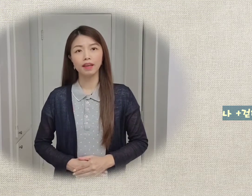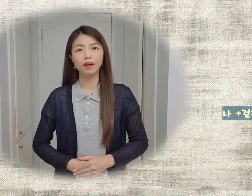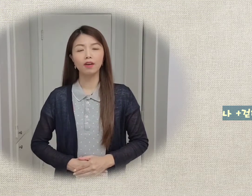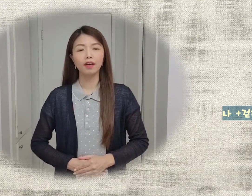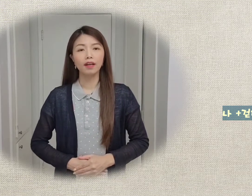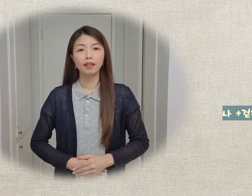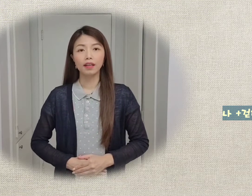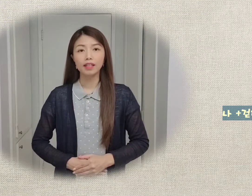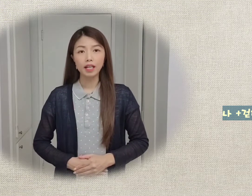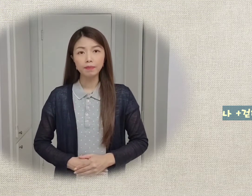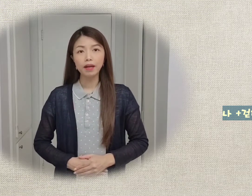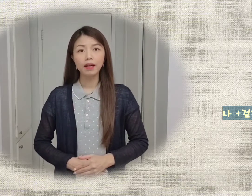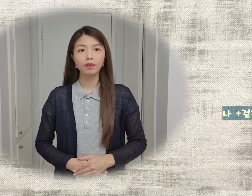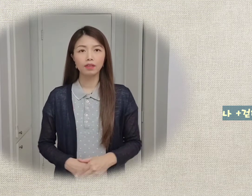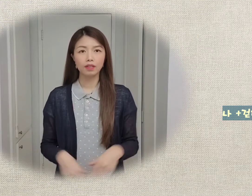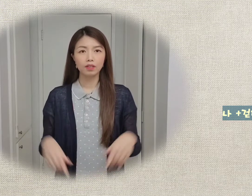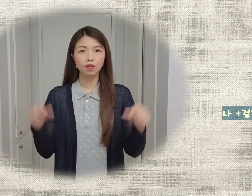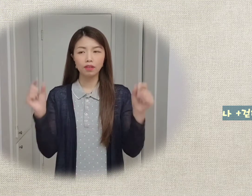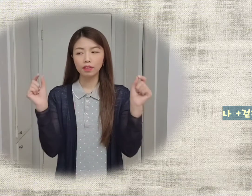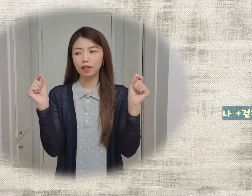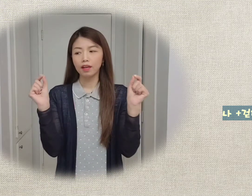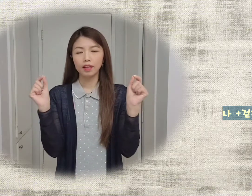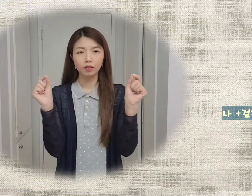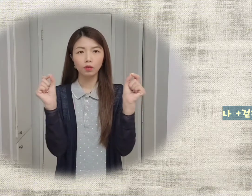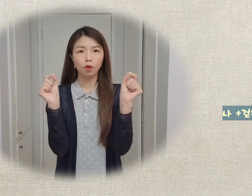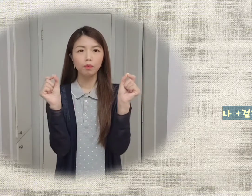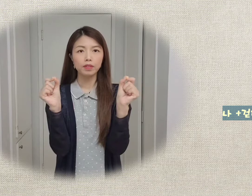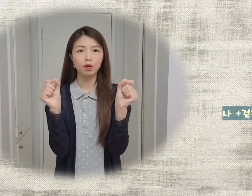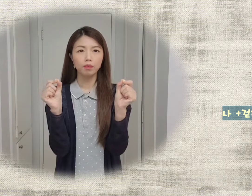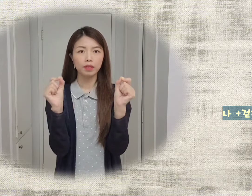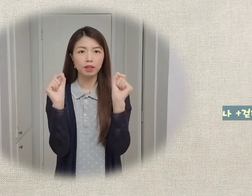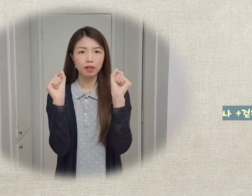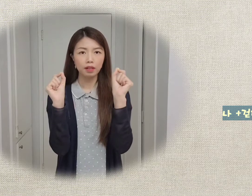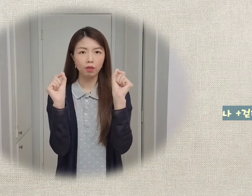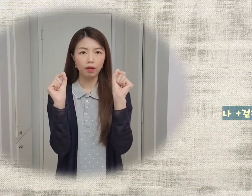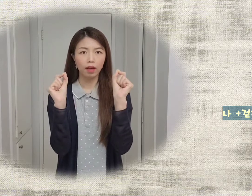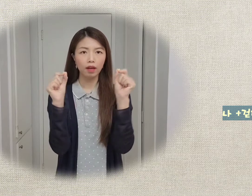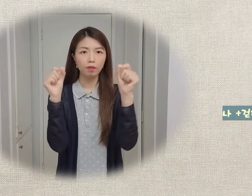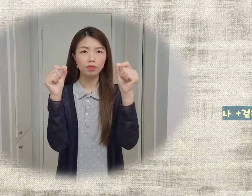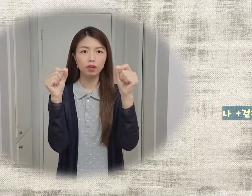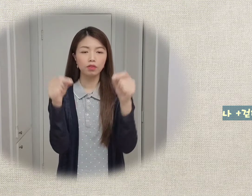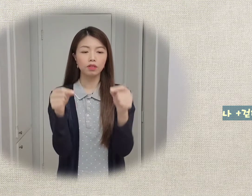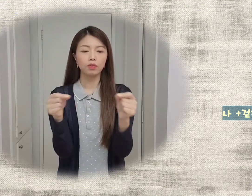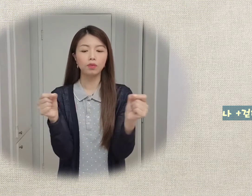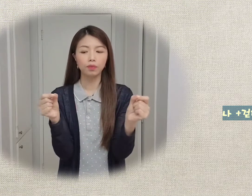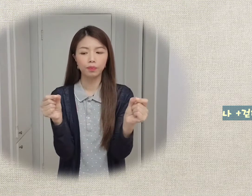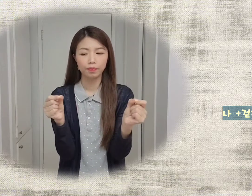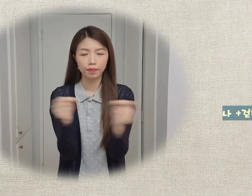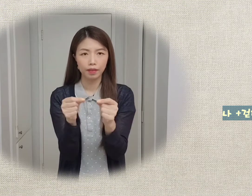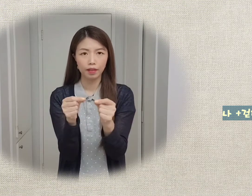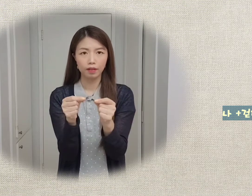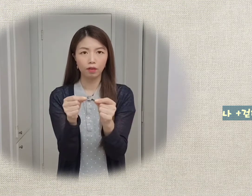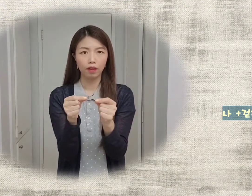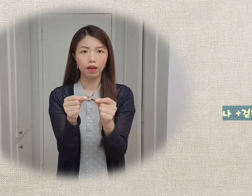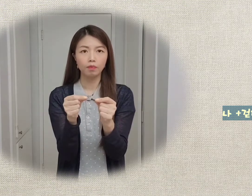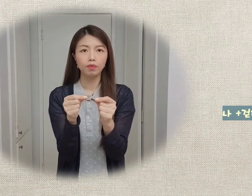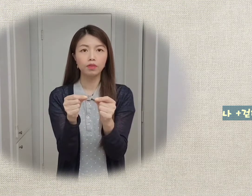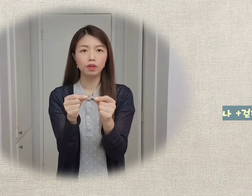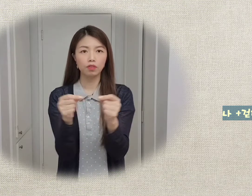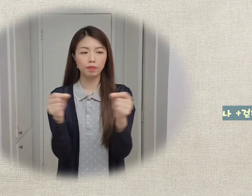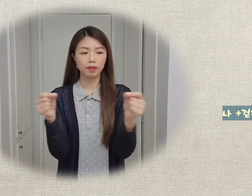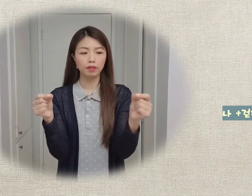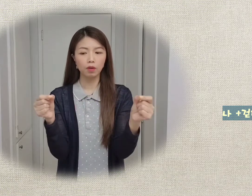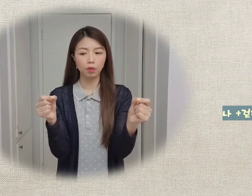표현해 주시면 되는데요. 일단 짧다라고 하는 뜻의 수어는 양손 엄지검지를 이렇게 붙여주시고